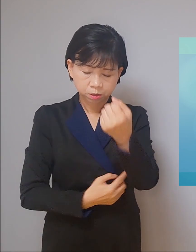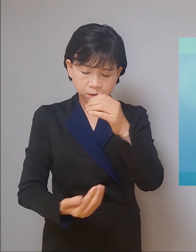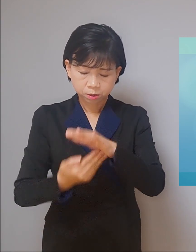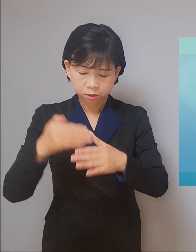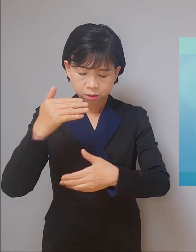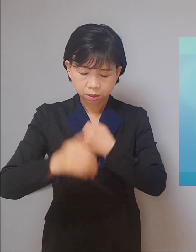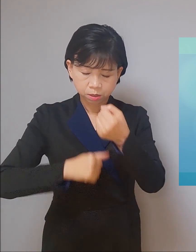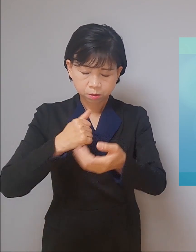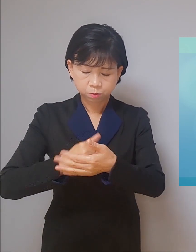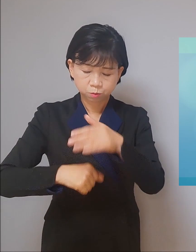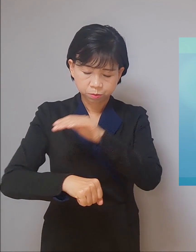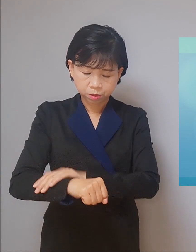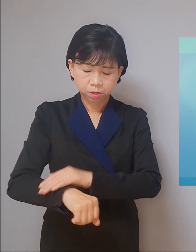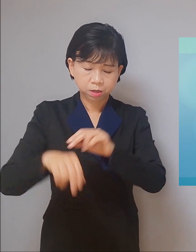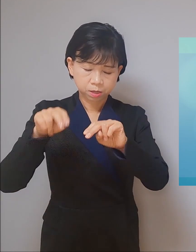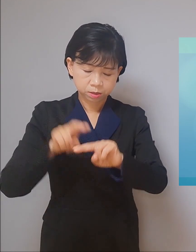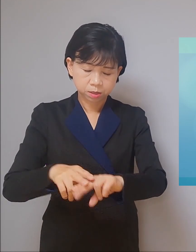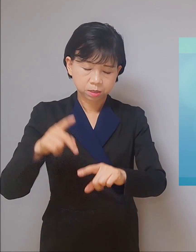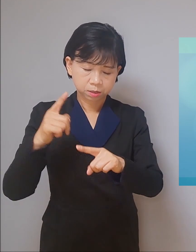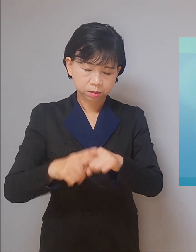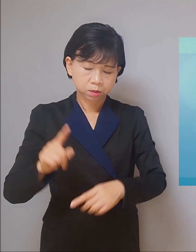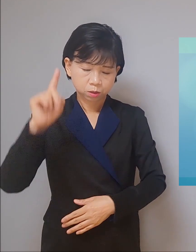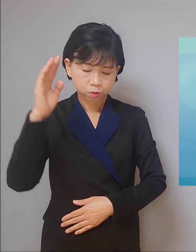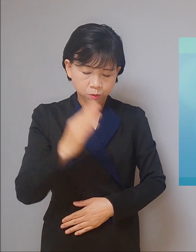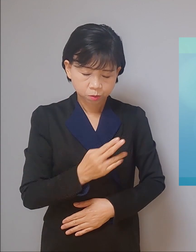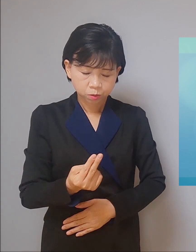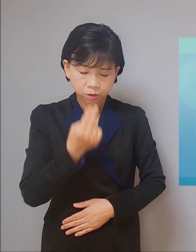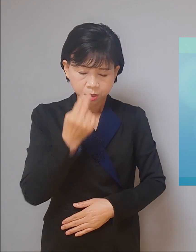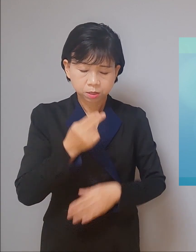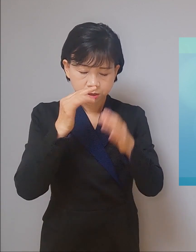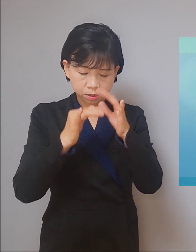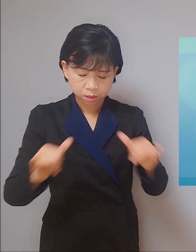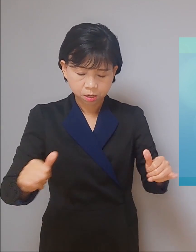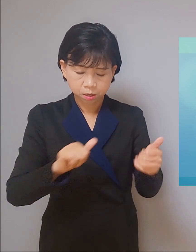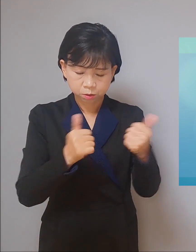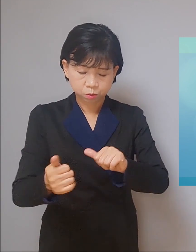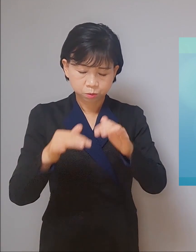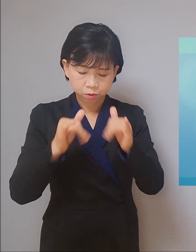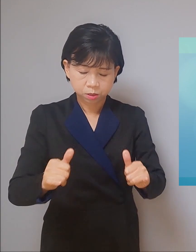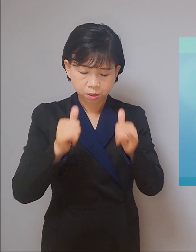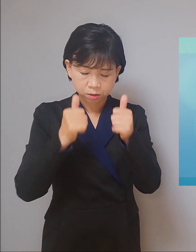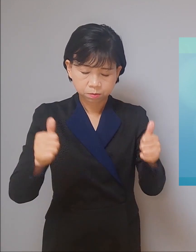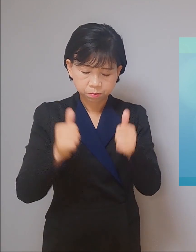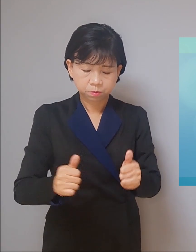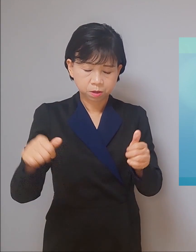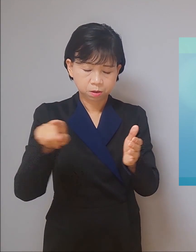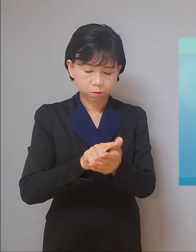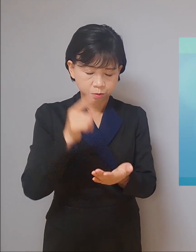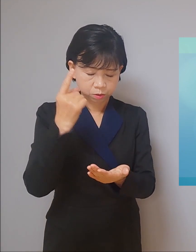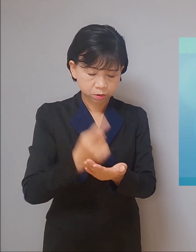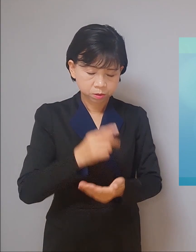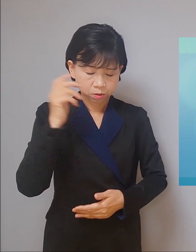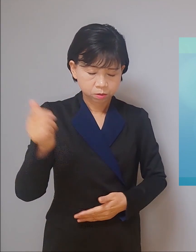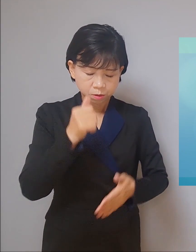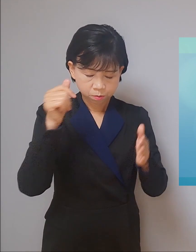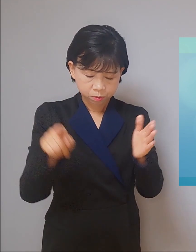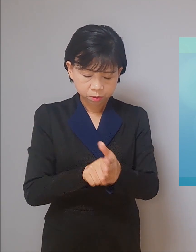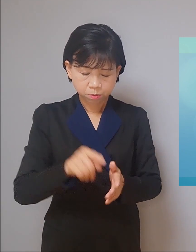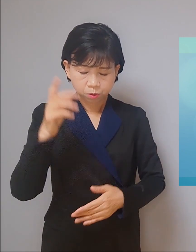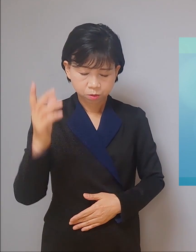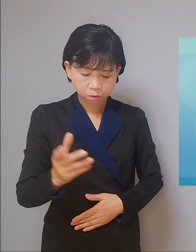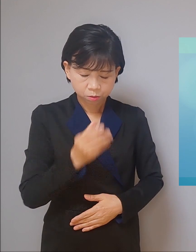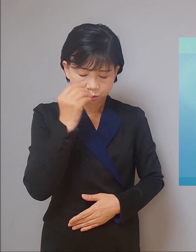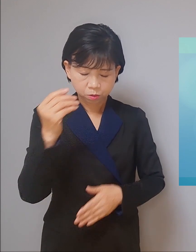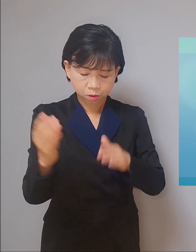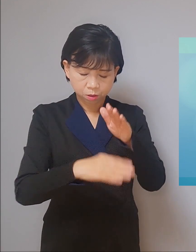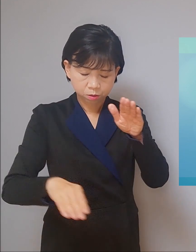전능하신 하나님 우편에 앉아 계시다가 저리로서 산자와 죽은 자를 심판하러 오시리라. 성령을